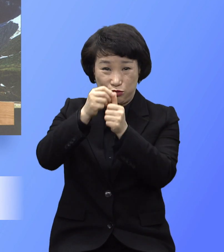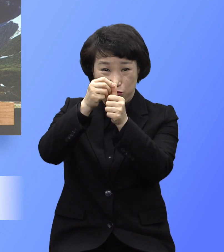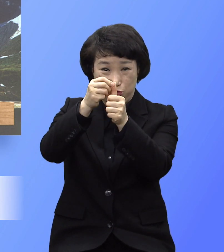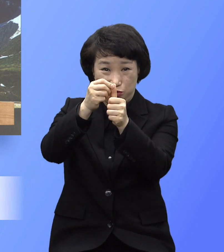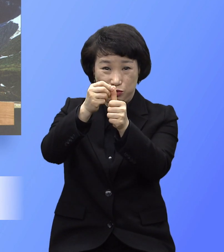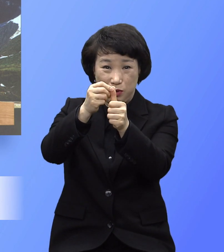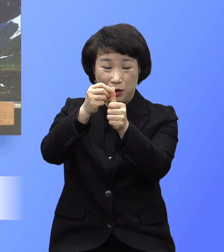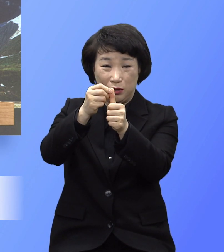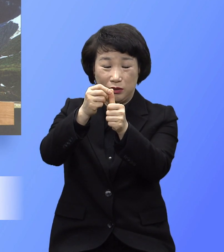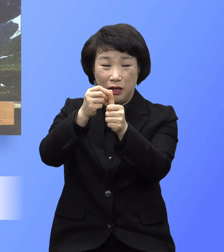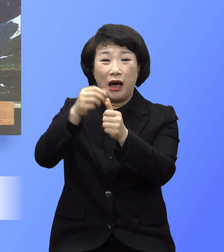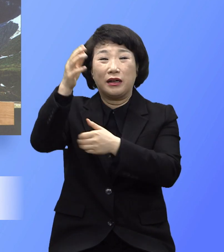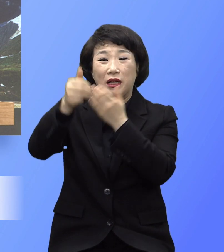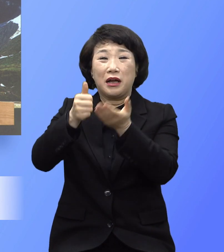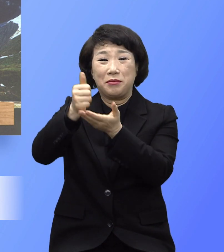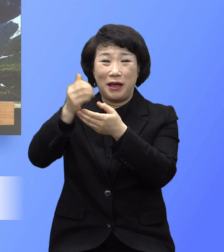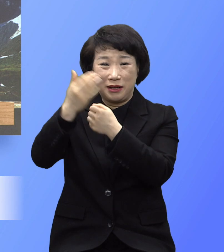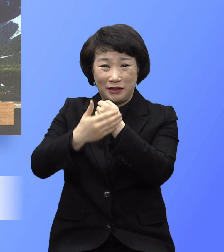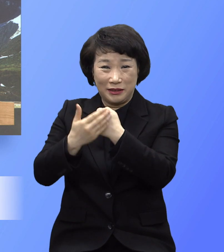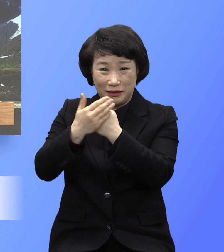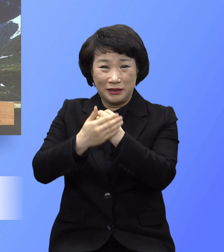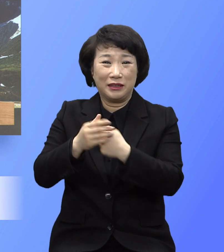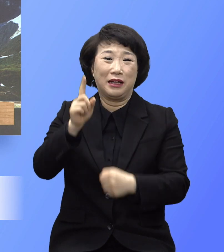구원하신 은혜라 이 말이에요.